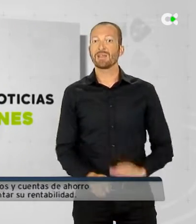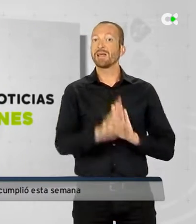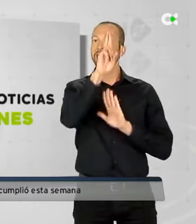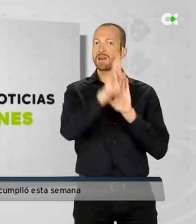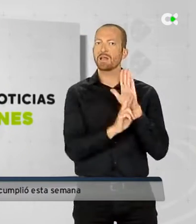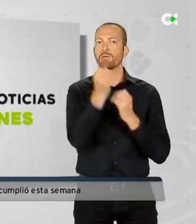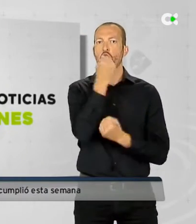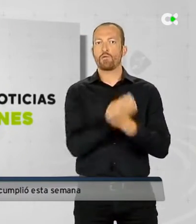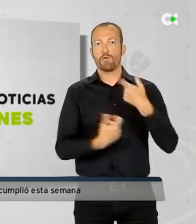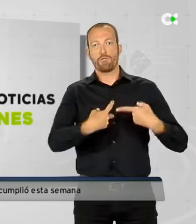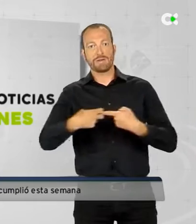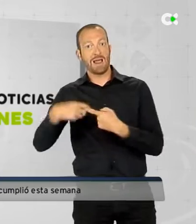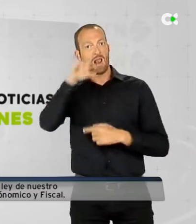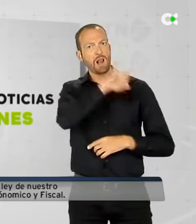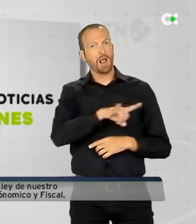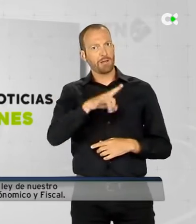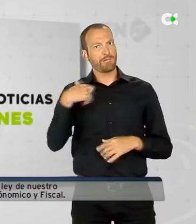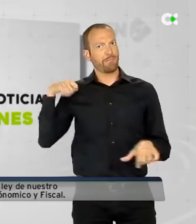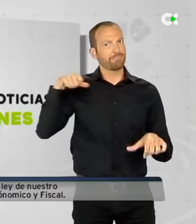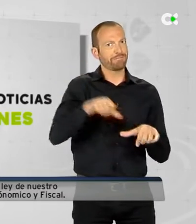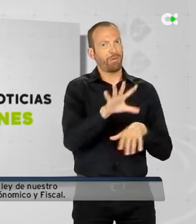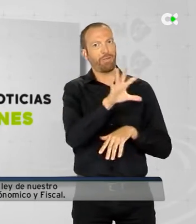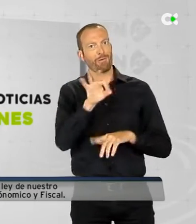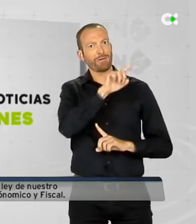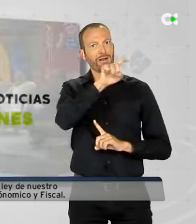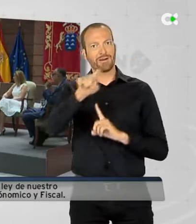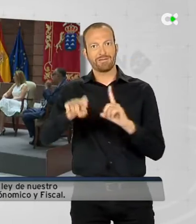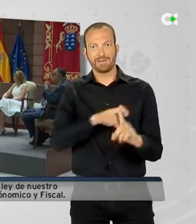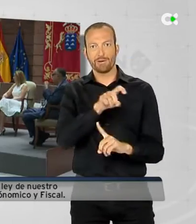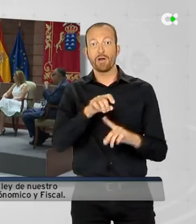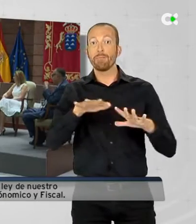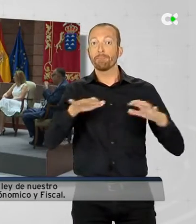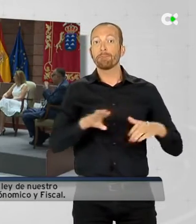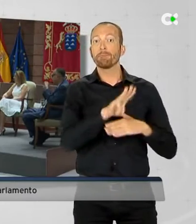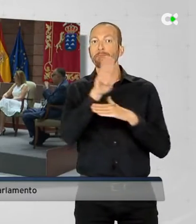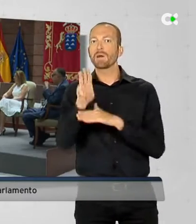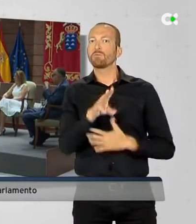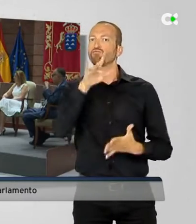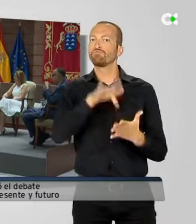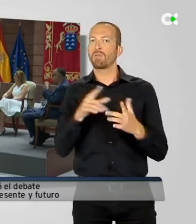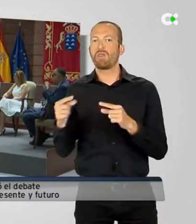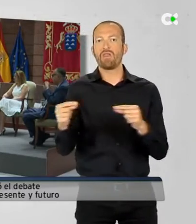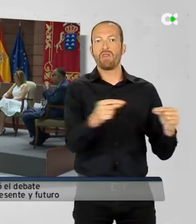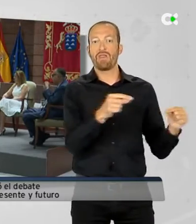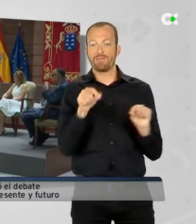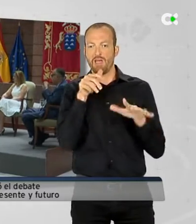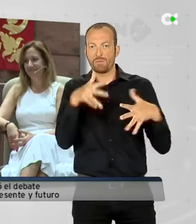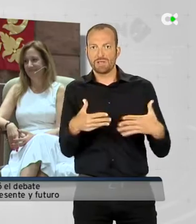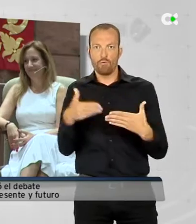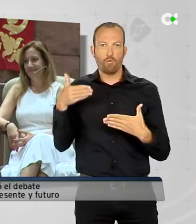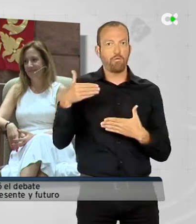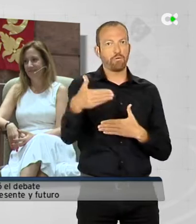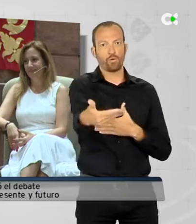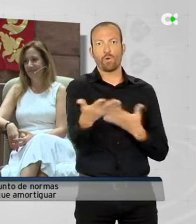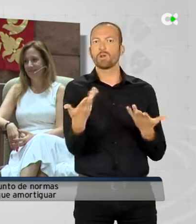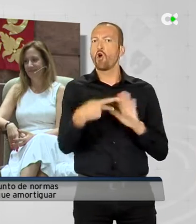El régimen económico y fiscal canario cumplió 50 años esta semana. El Parlamento acogió el debate sobre el presente y